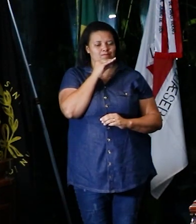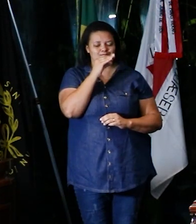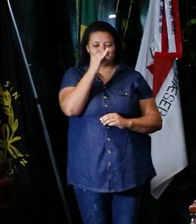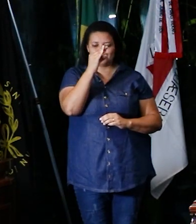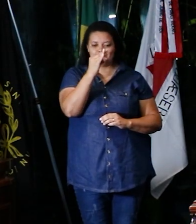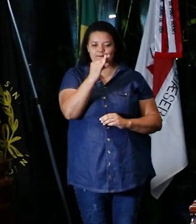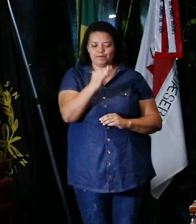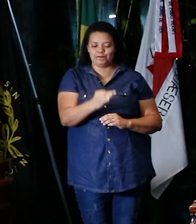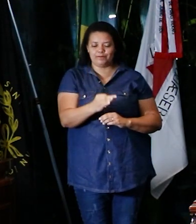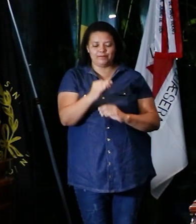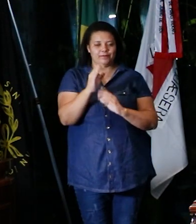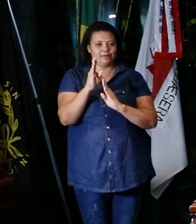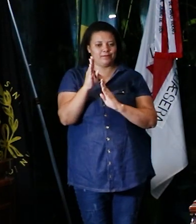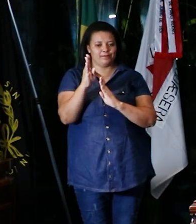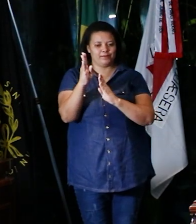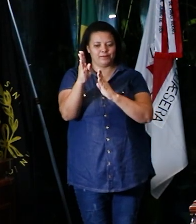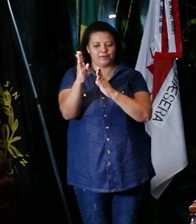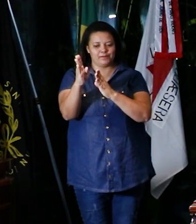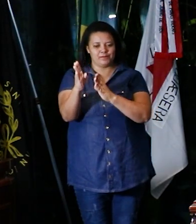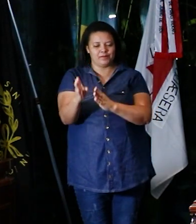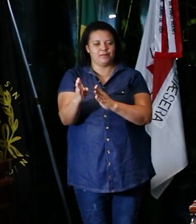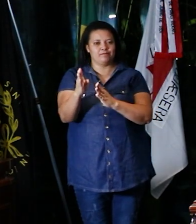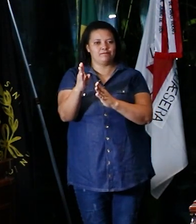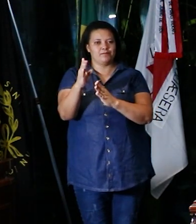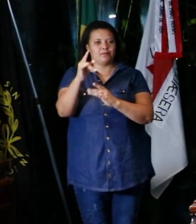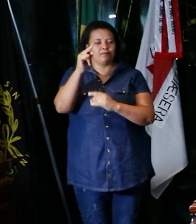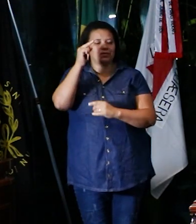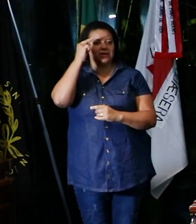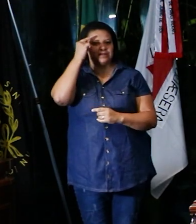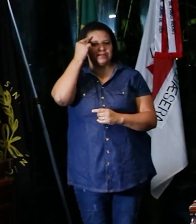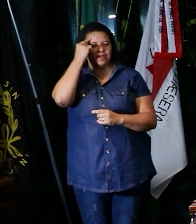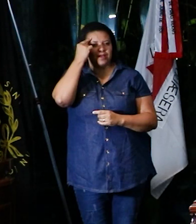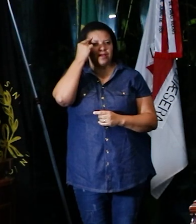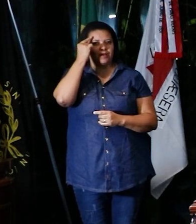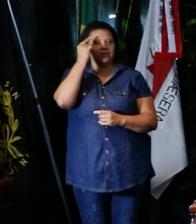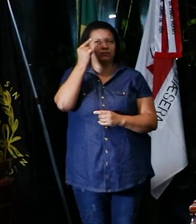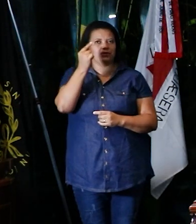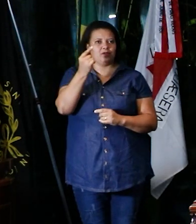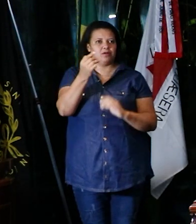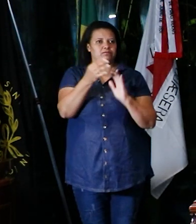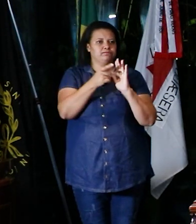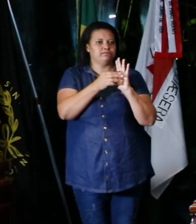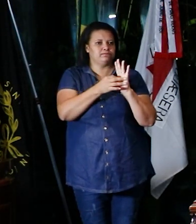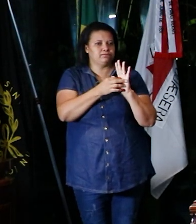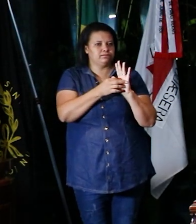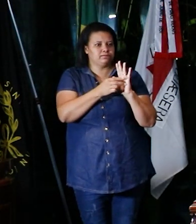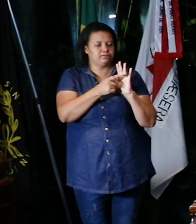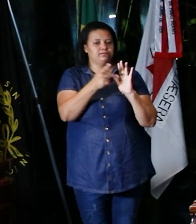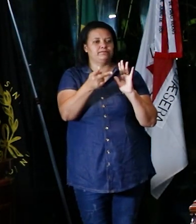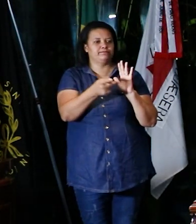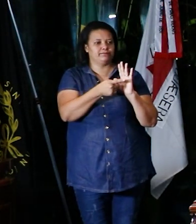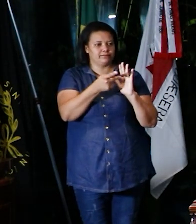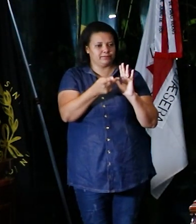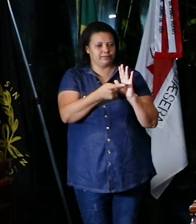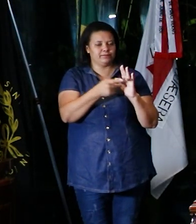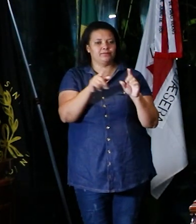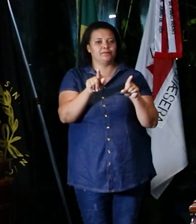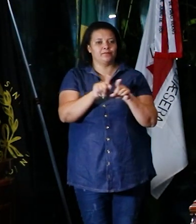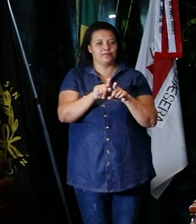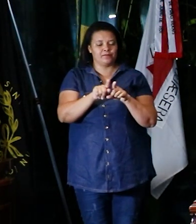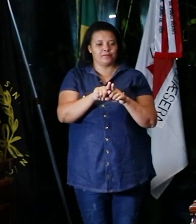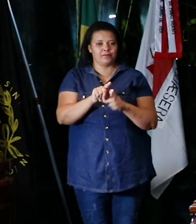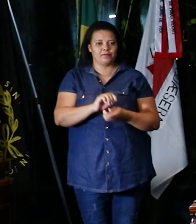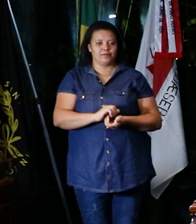absoluta lealdade ao que ele pensava, ao que ele dizia. E um outro dado